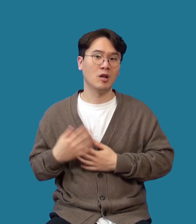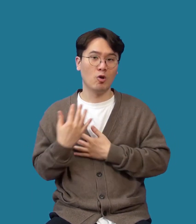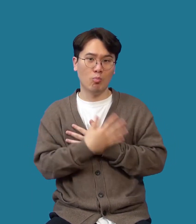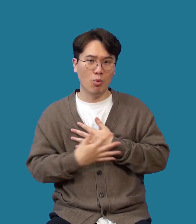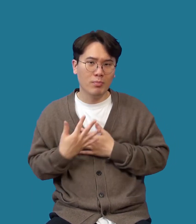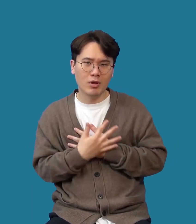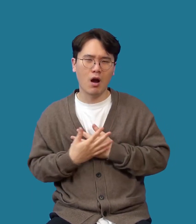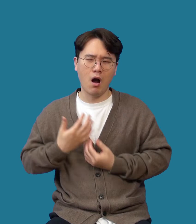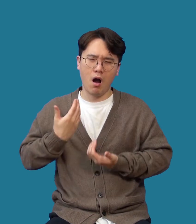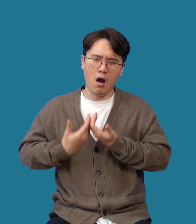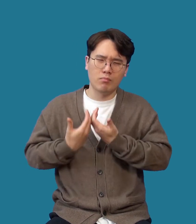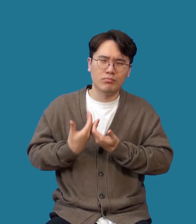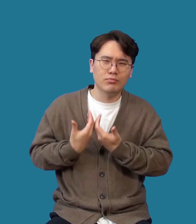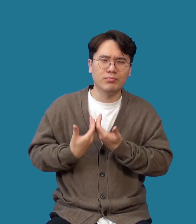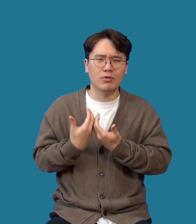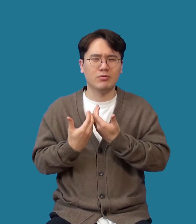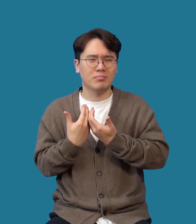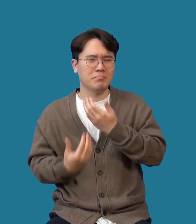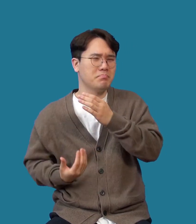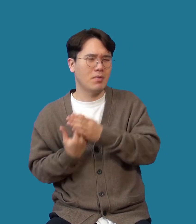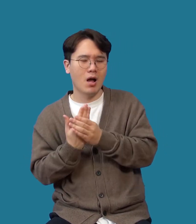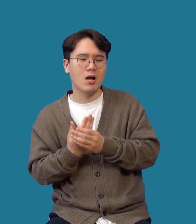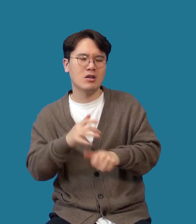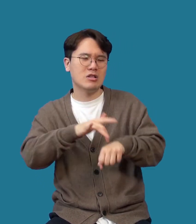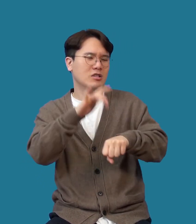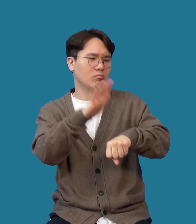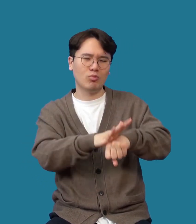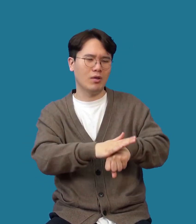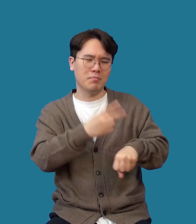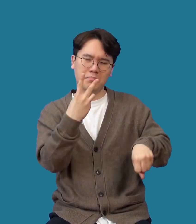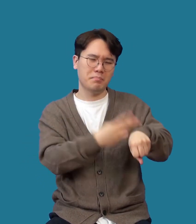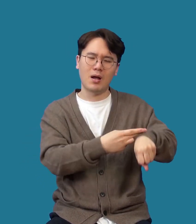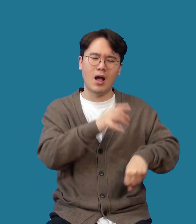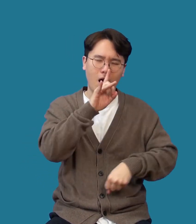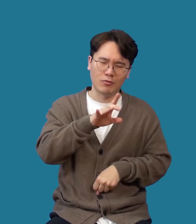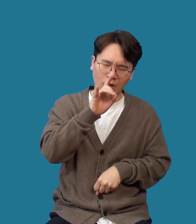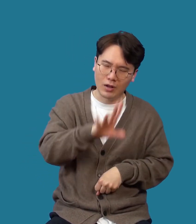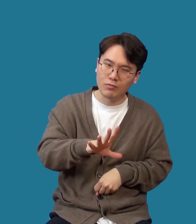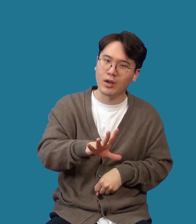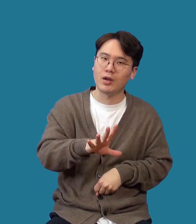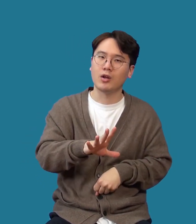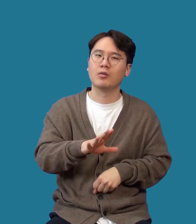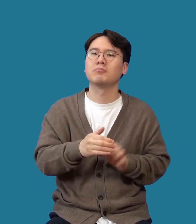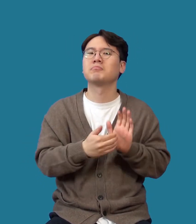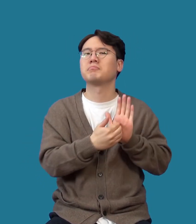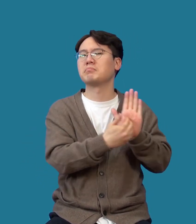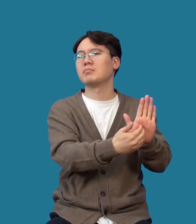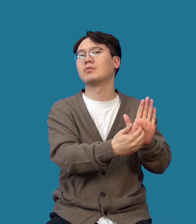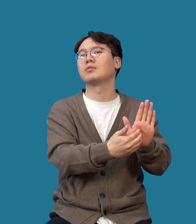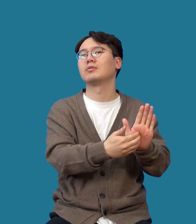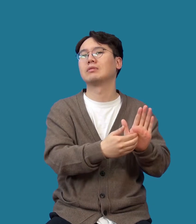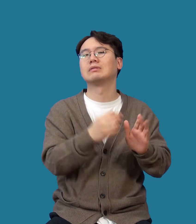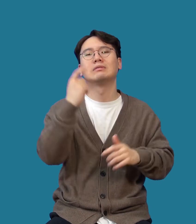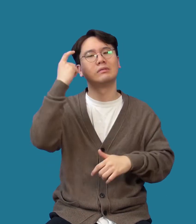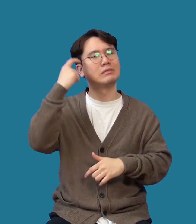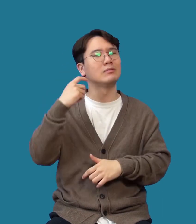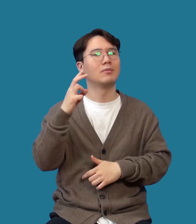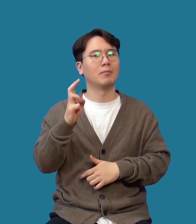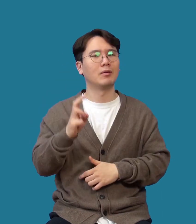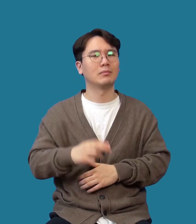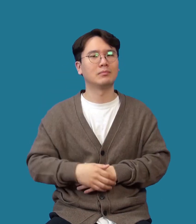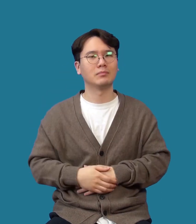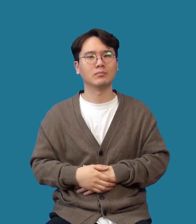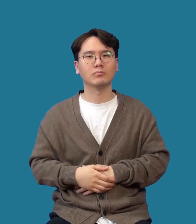일어나서 그 습관 그거 안 버리려고 벌떼처럼 일어나서 저항하는 것을 여러분 체험하게 됩니다.